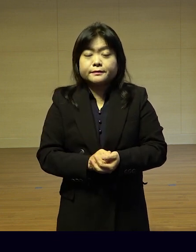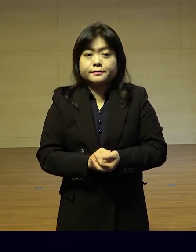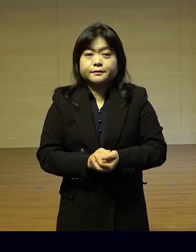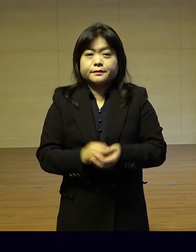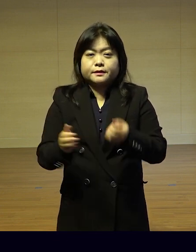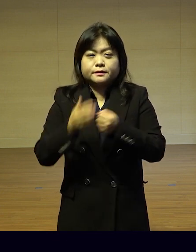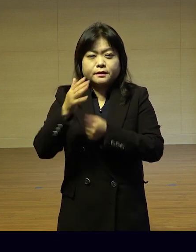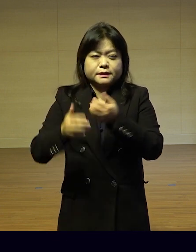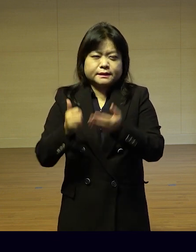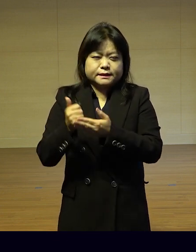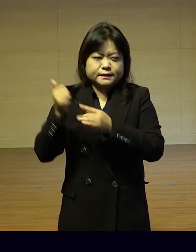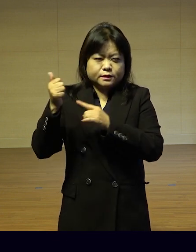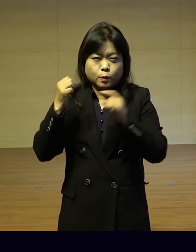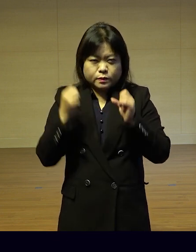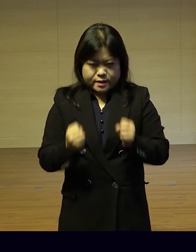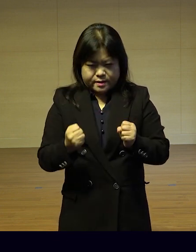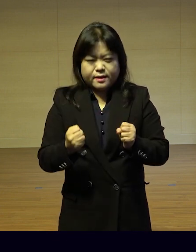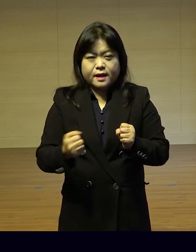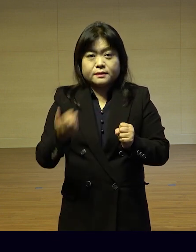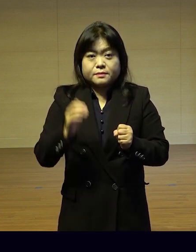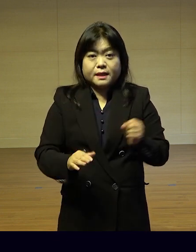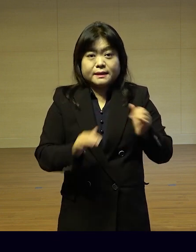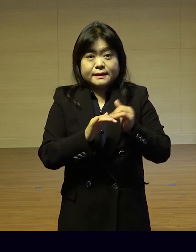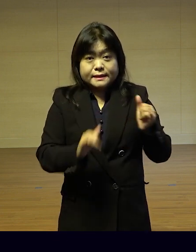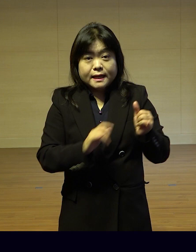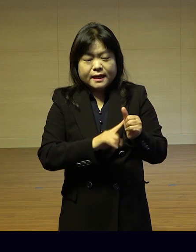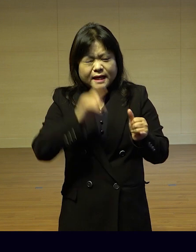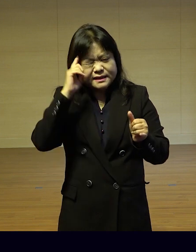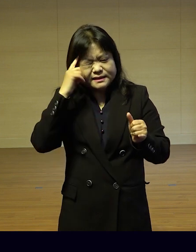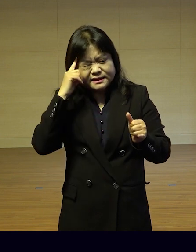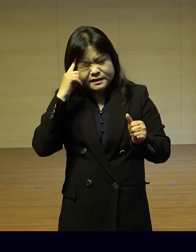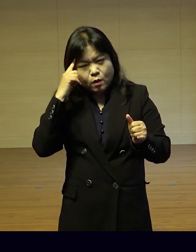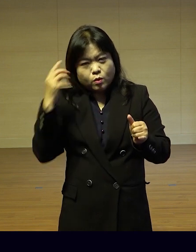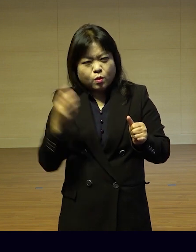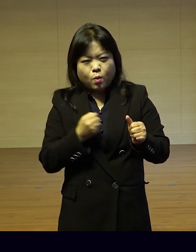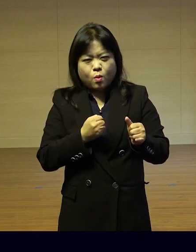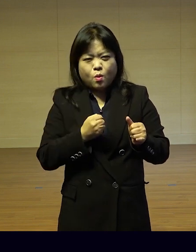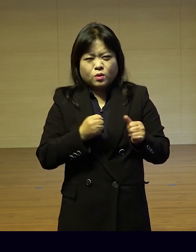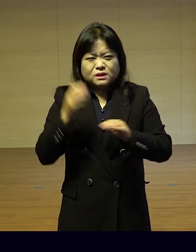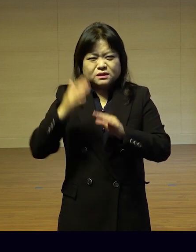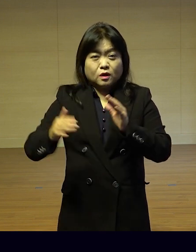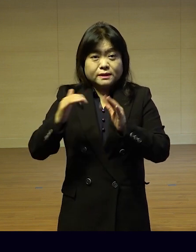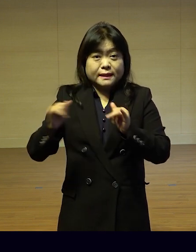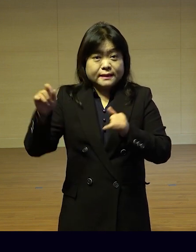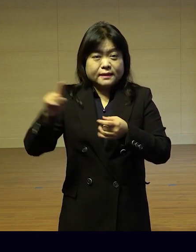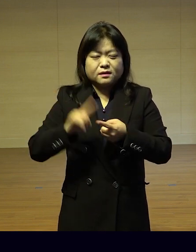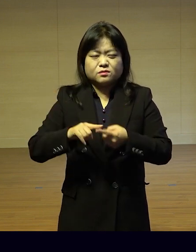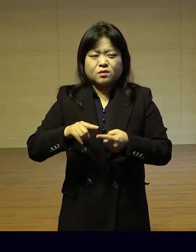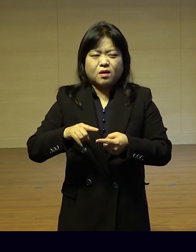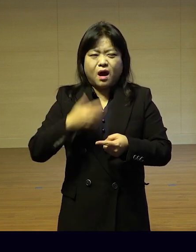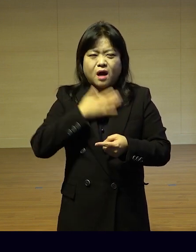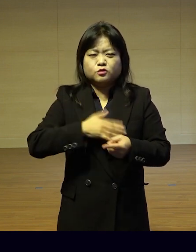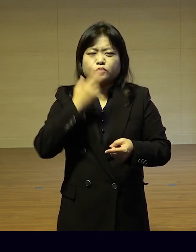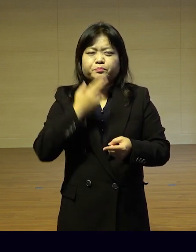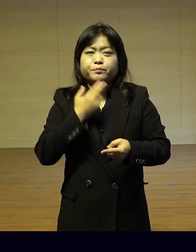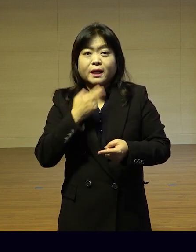그래서 신이 존재한다 하더라도 인간의 이성으로는 절대자 인식이 불가능하다는 것이 칸트의